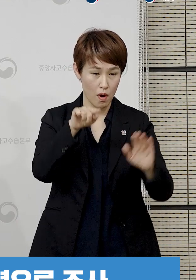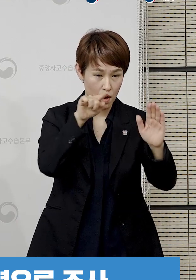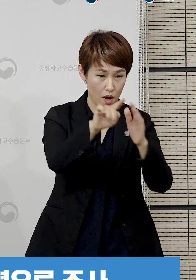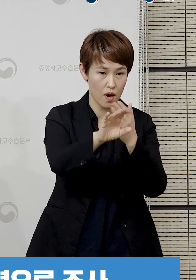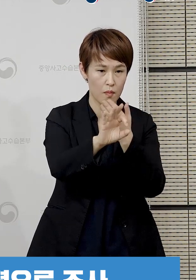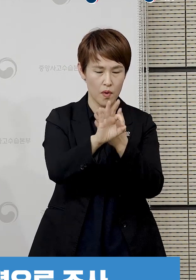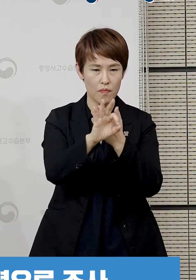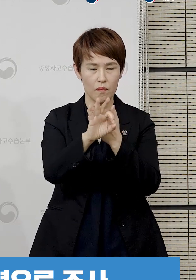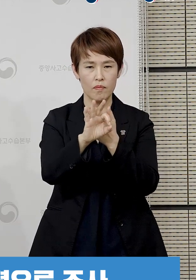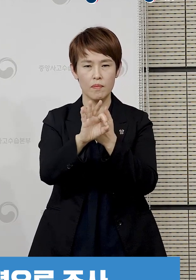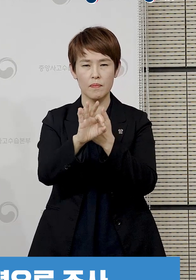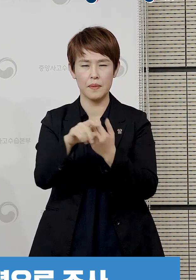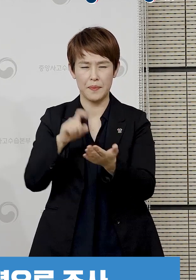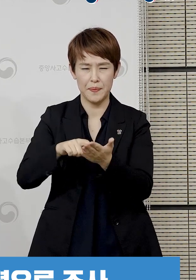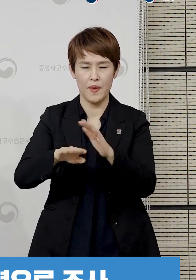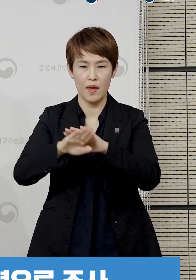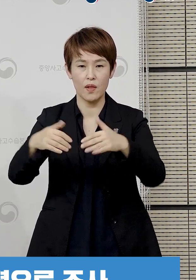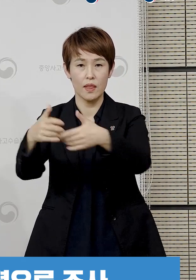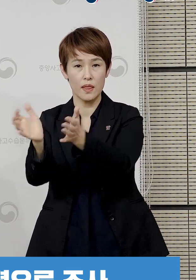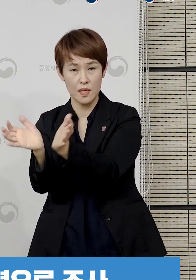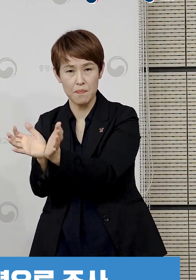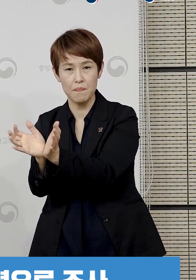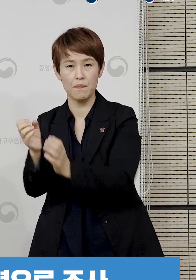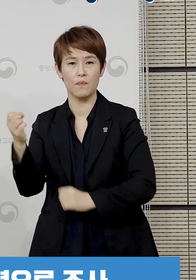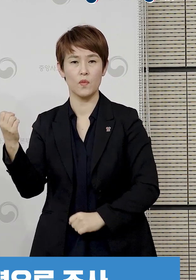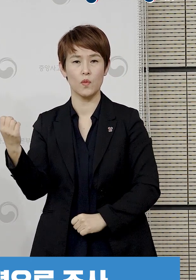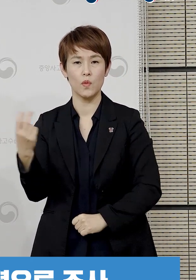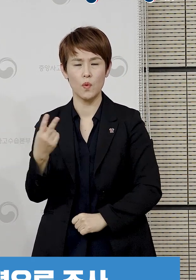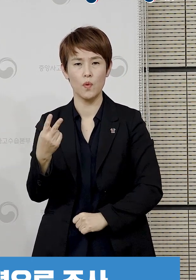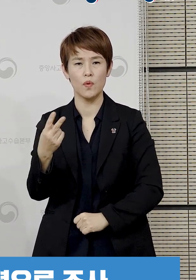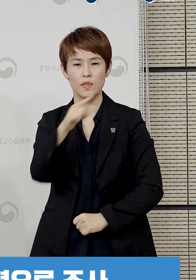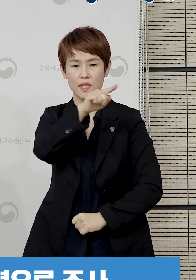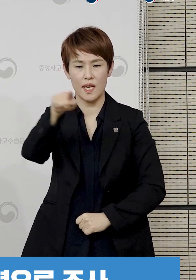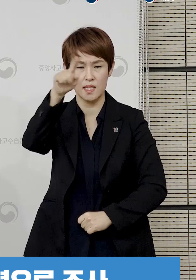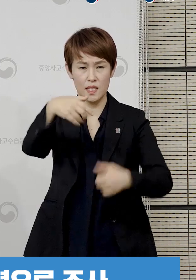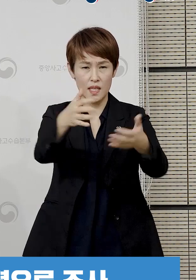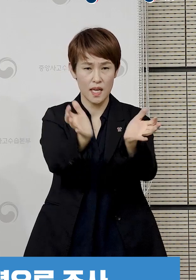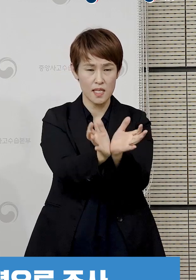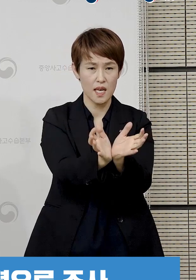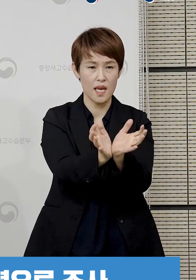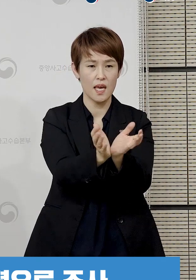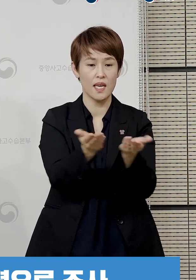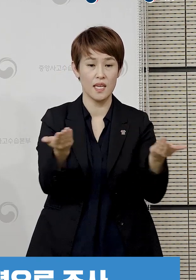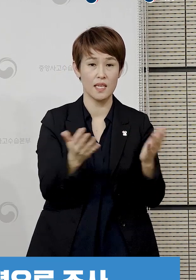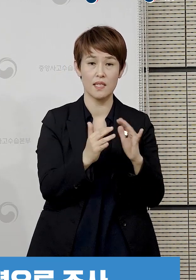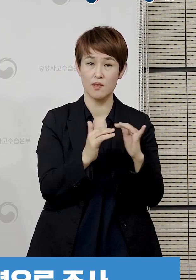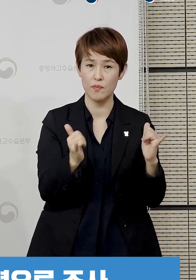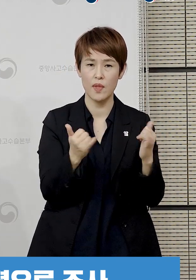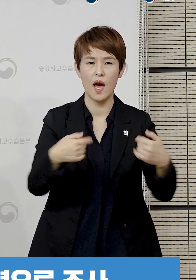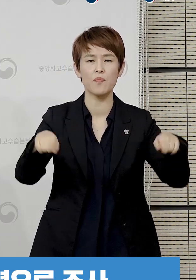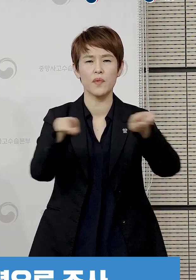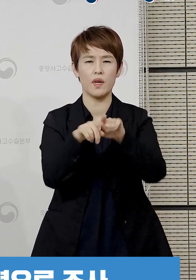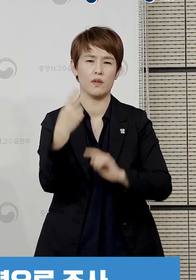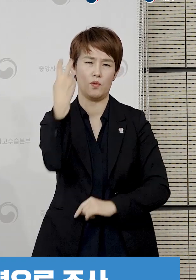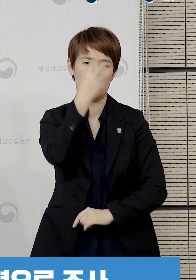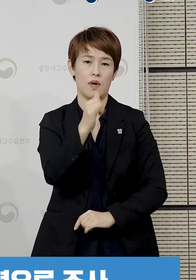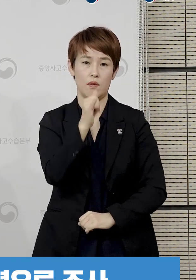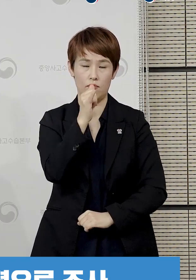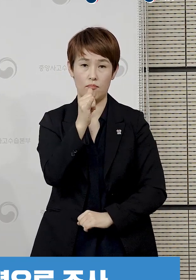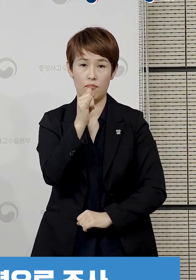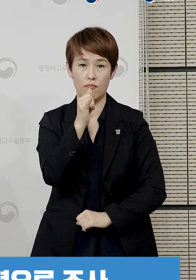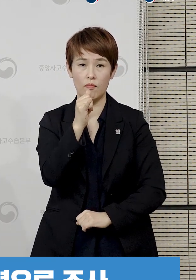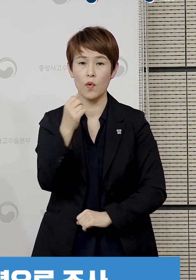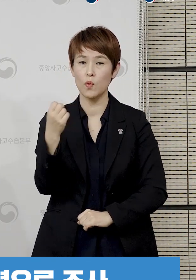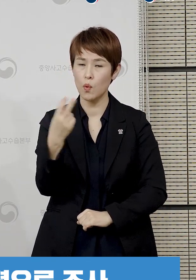그 질본에서 파견되는 그 신속 대응팀, 즉각 대응팀과 또 그리고 지자체의 인력들이 같이